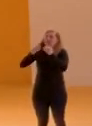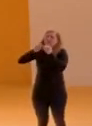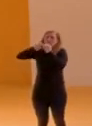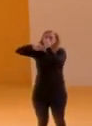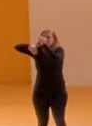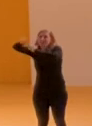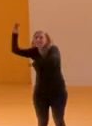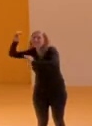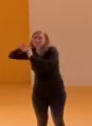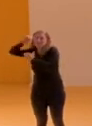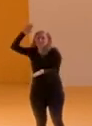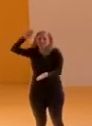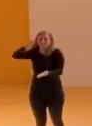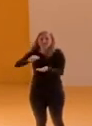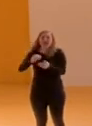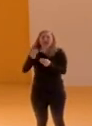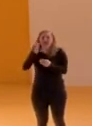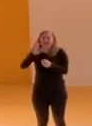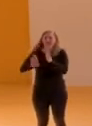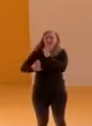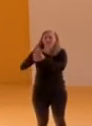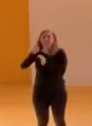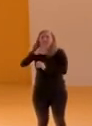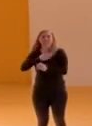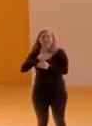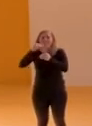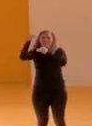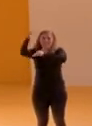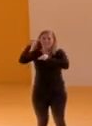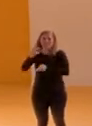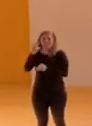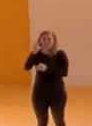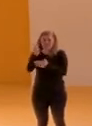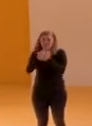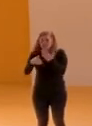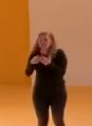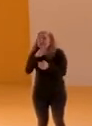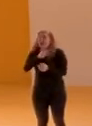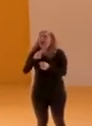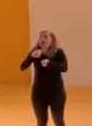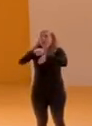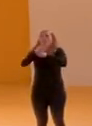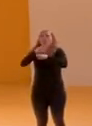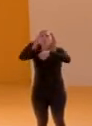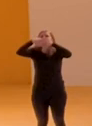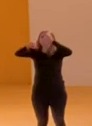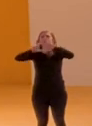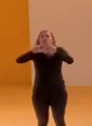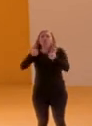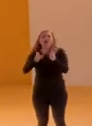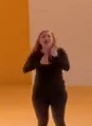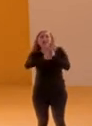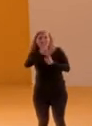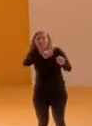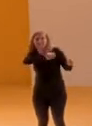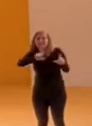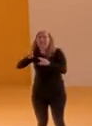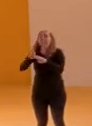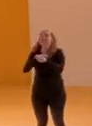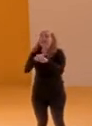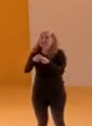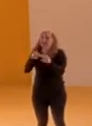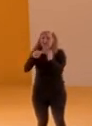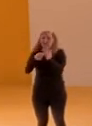do najniższej ale będzie jeszcze wyżej bo to jest na dwie części podzielone klasyfikacja jest taka że hiperinflacja jest wtedy kiedy